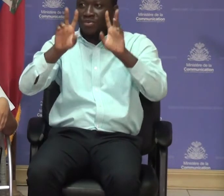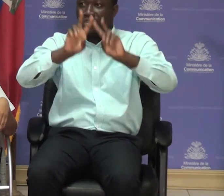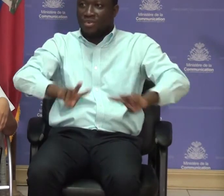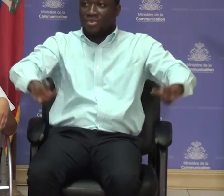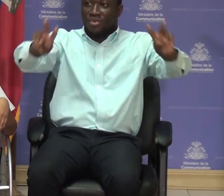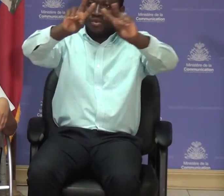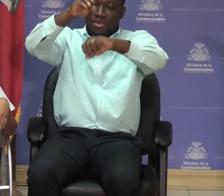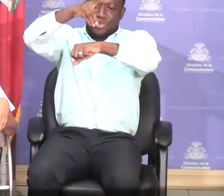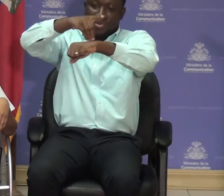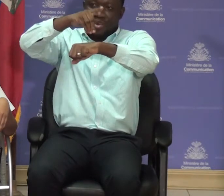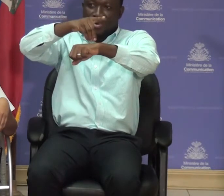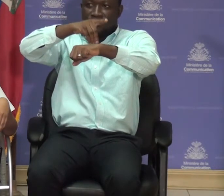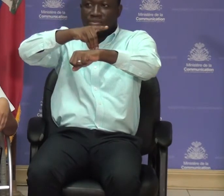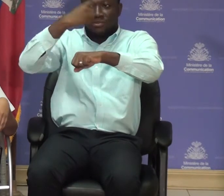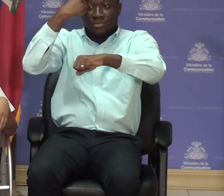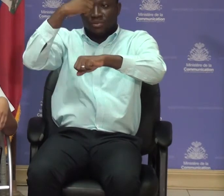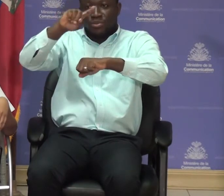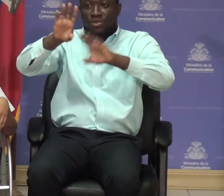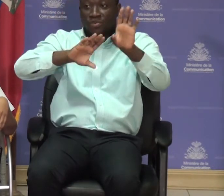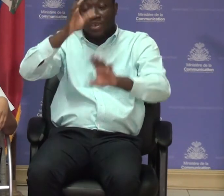les droits et pour